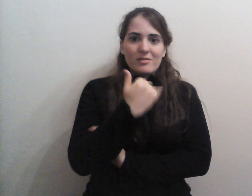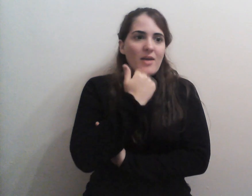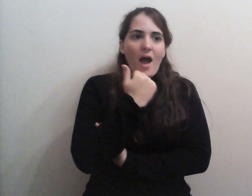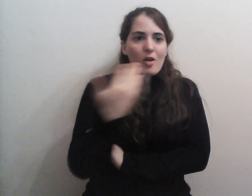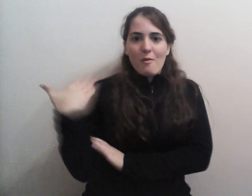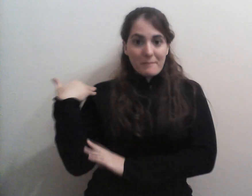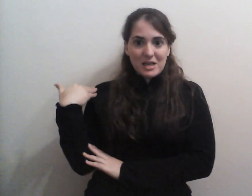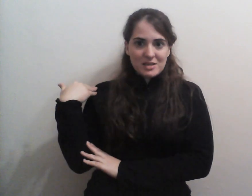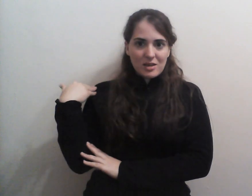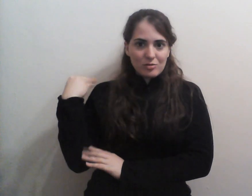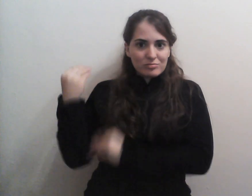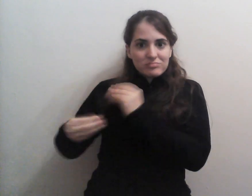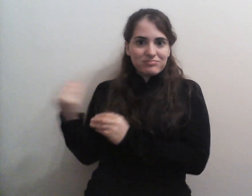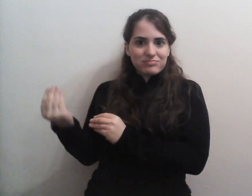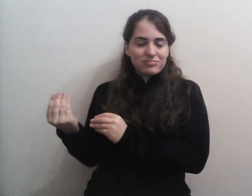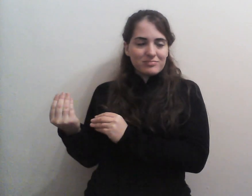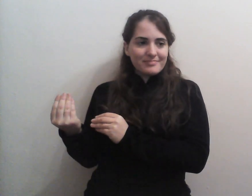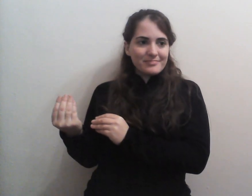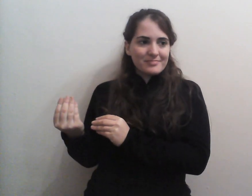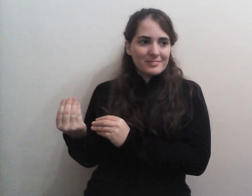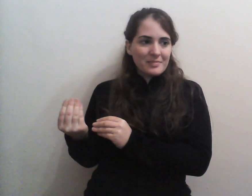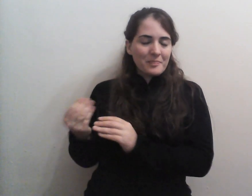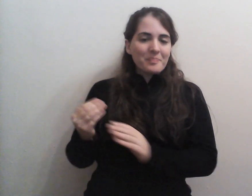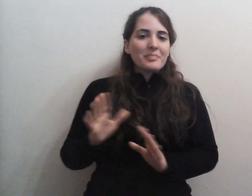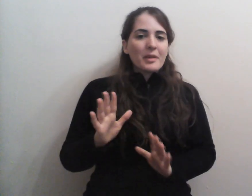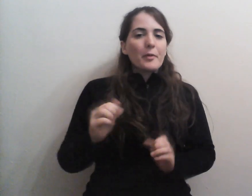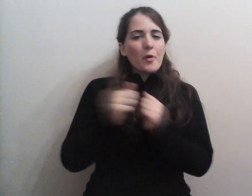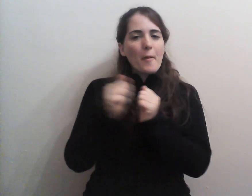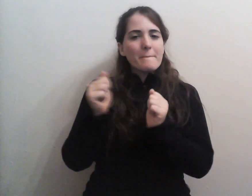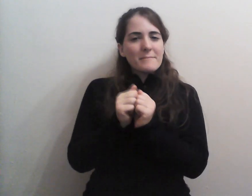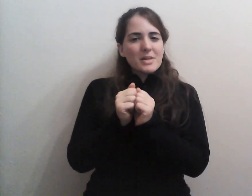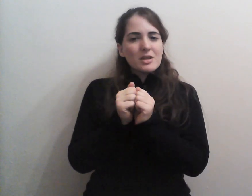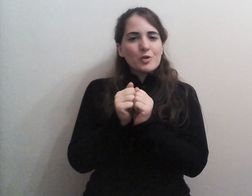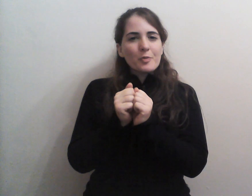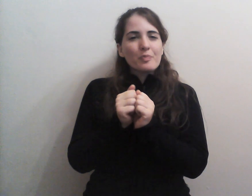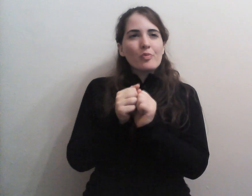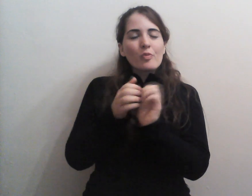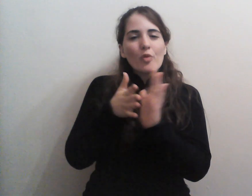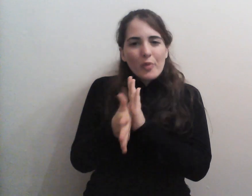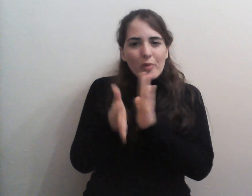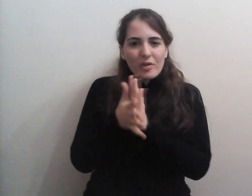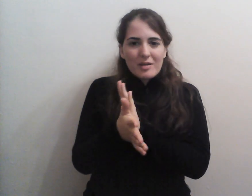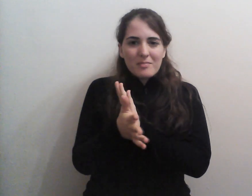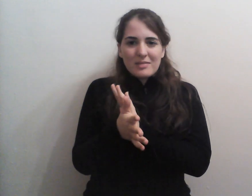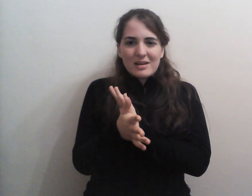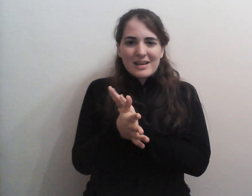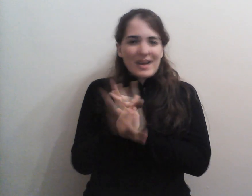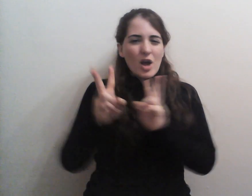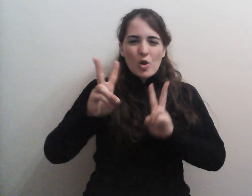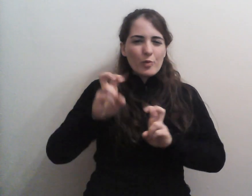nacimiento, lo bonito es que Pedro nos revela la raíz del nuevo nacimiento. Él dice que la razón por